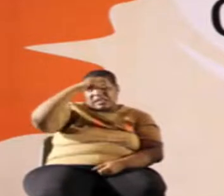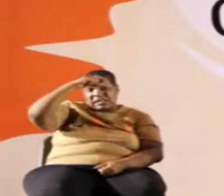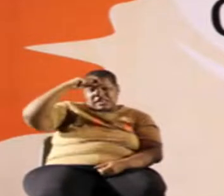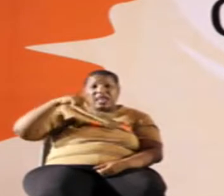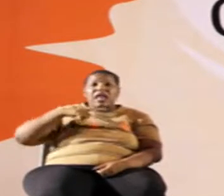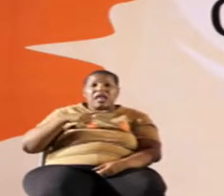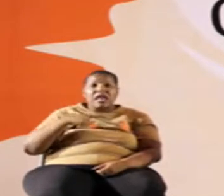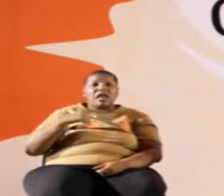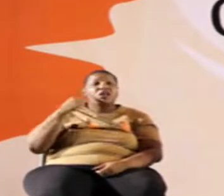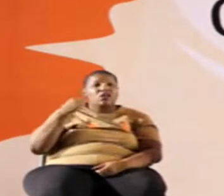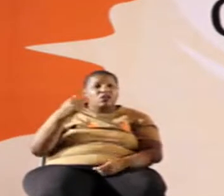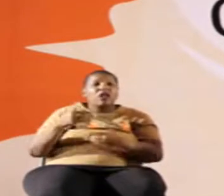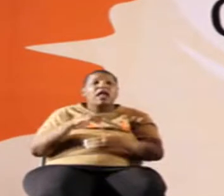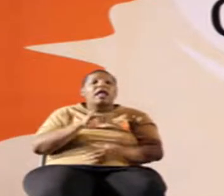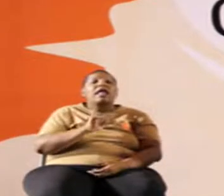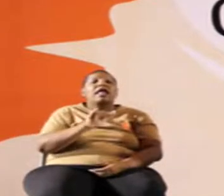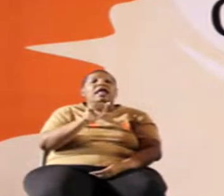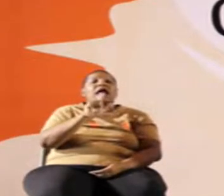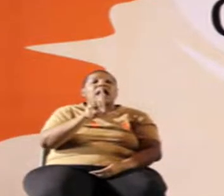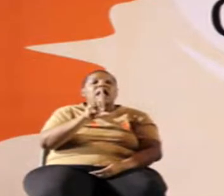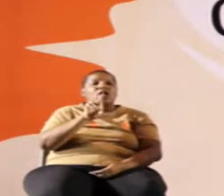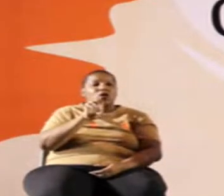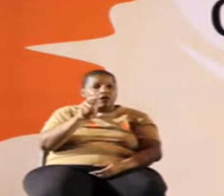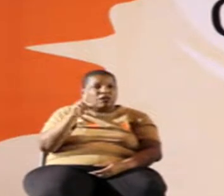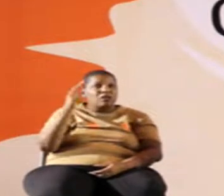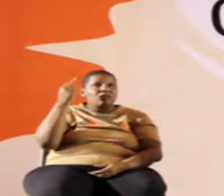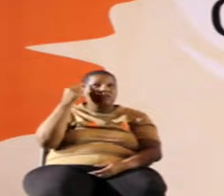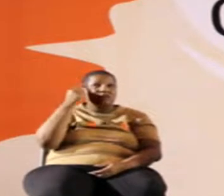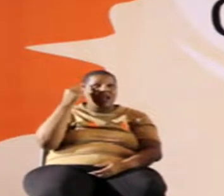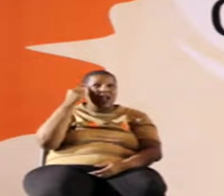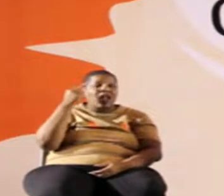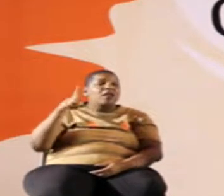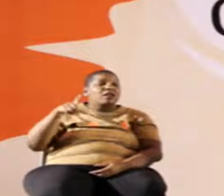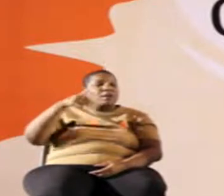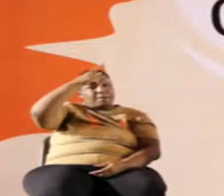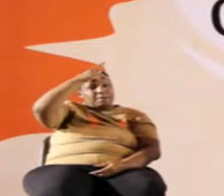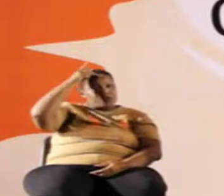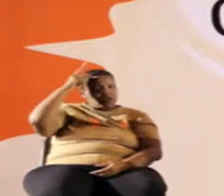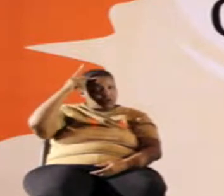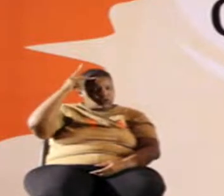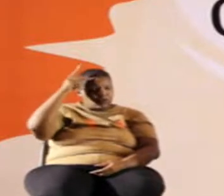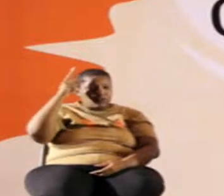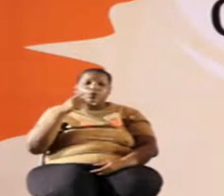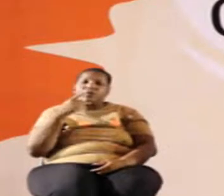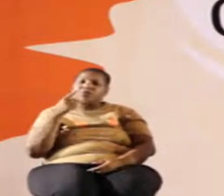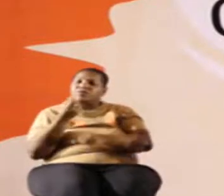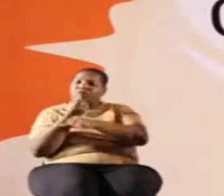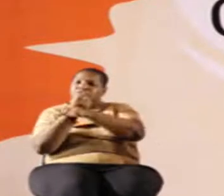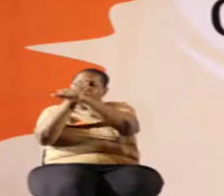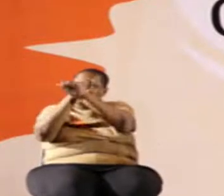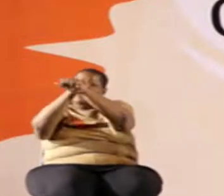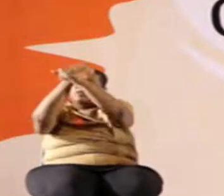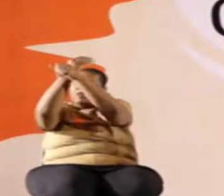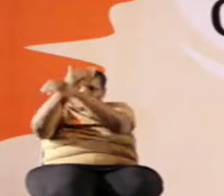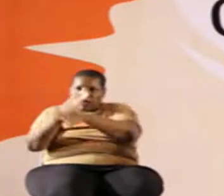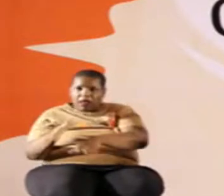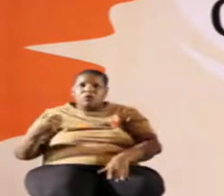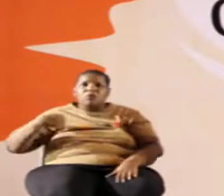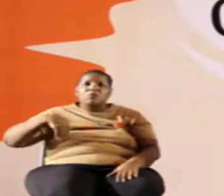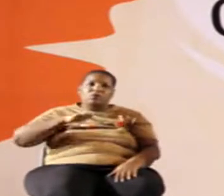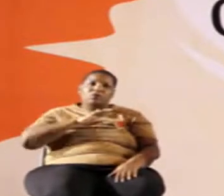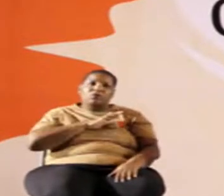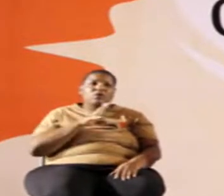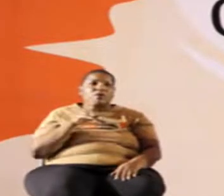Mesmo assim, a figura de Elodê foi preservada na memória daquelas pessoas. Quando o regime da escravidão foi derrubado por nós,